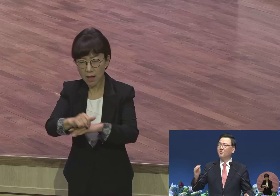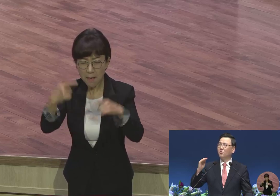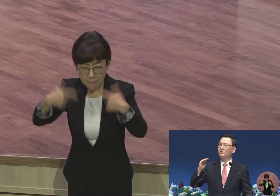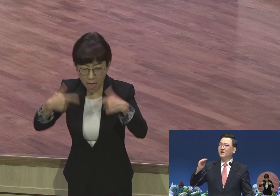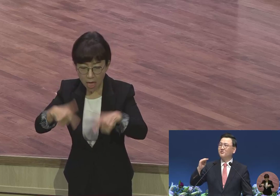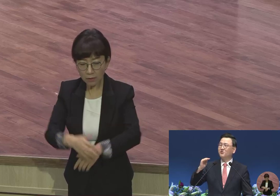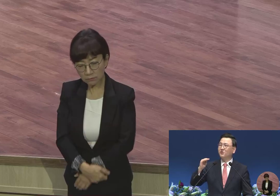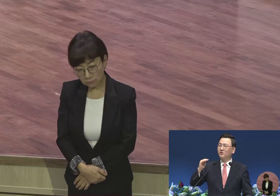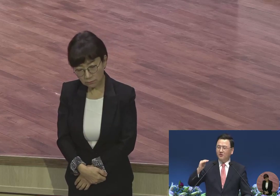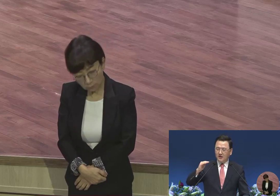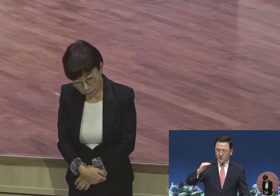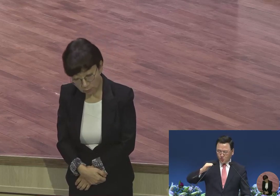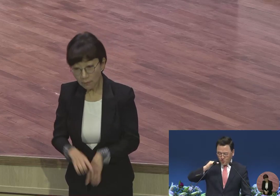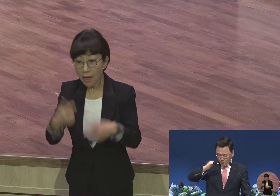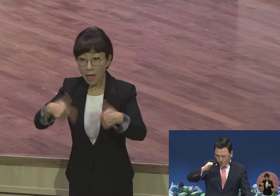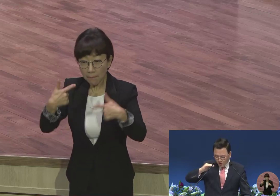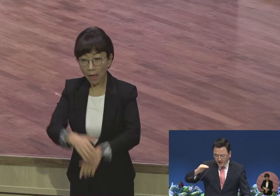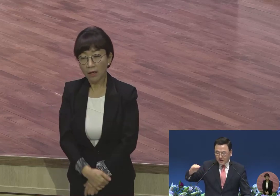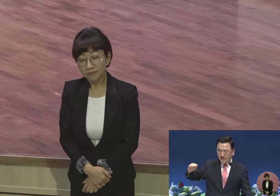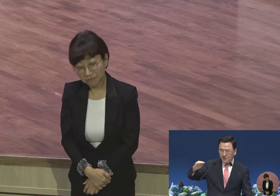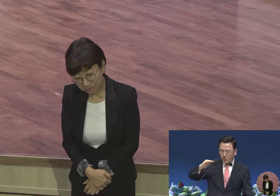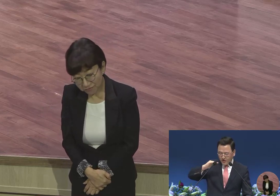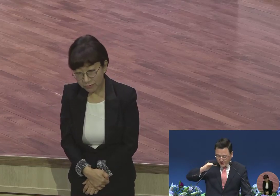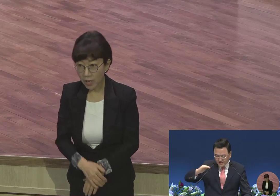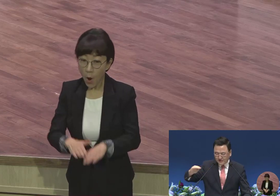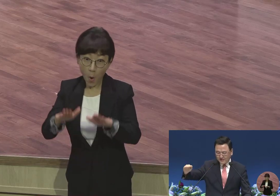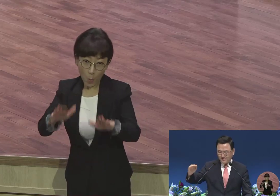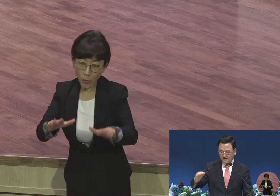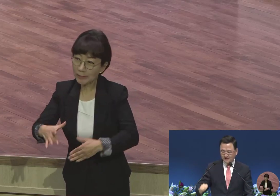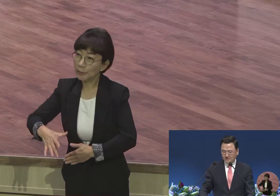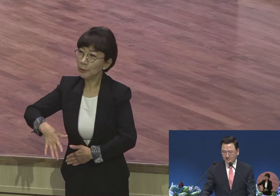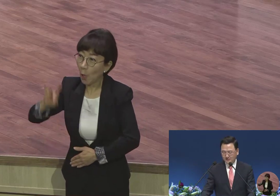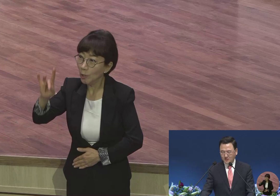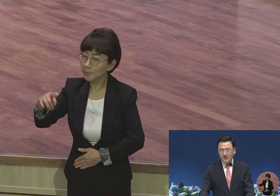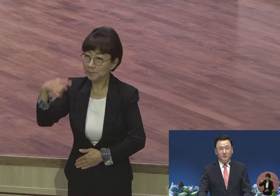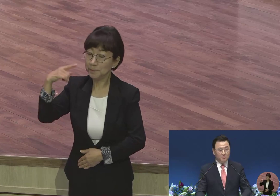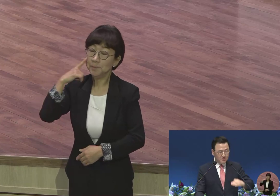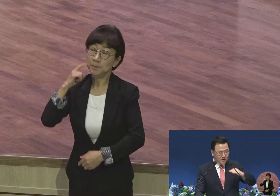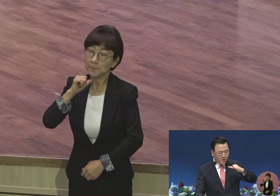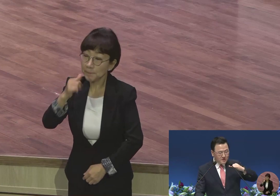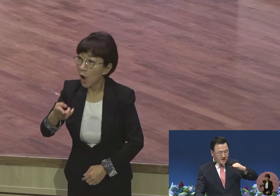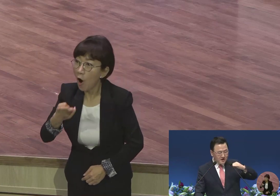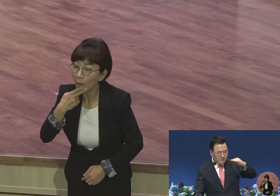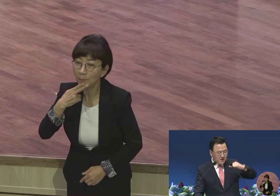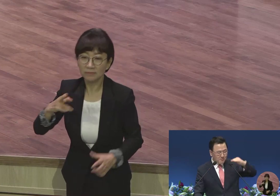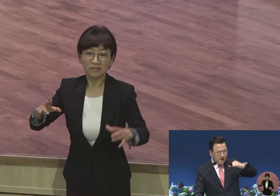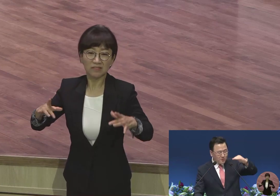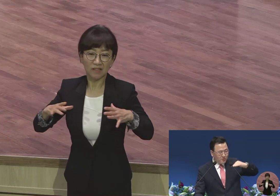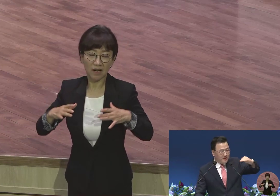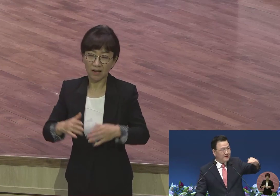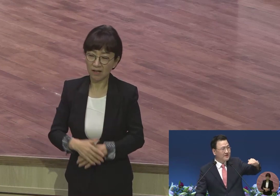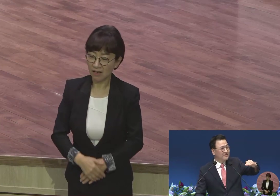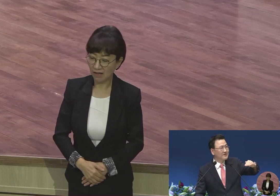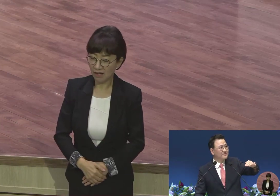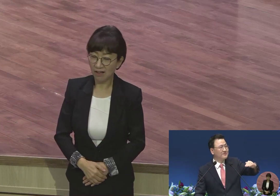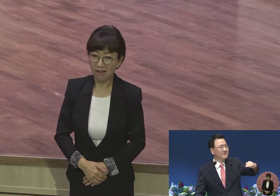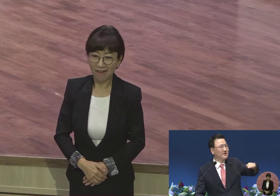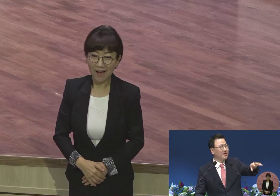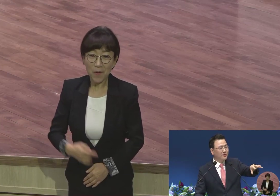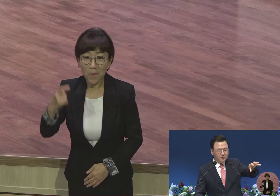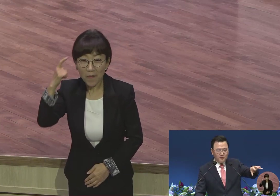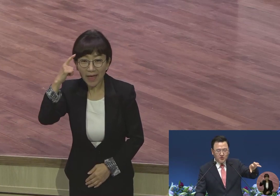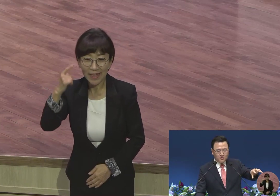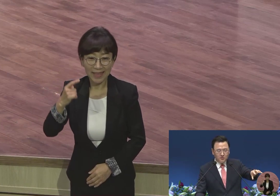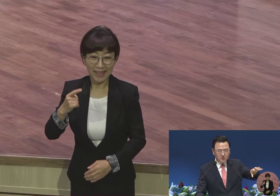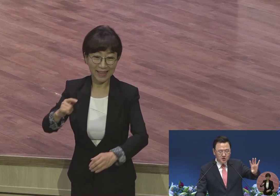그러더라. 목사님 설교가 똑같다는 거예요. 똑같다는 거. 이 말은 뭐냐? 미로 이제 미파로 돌아가는